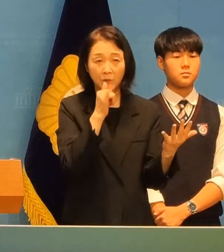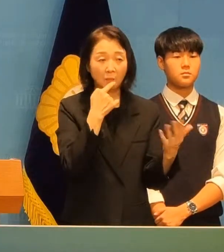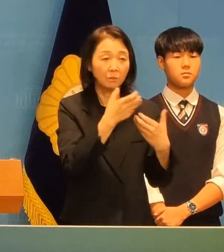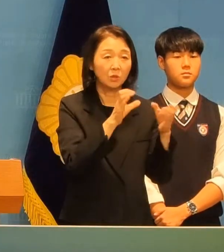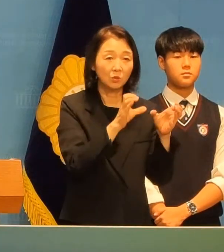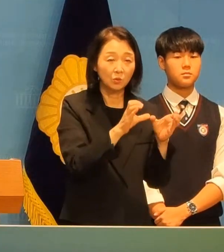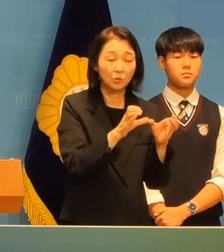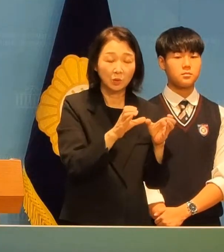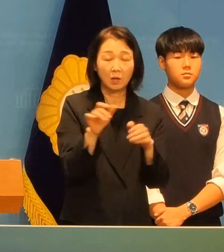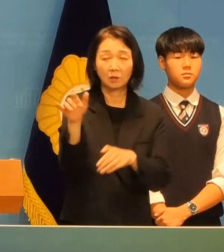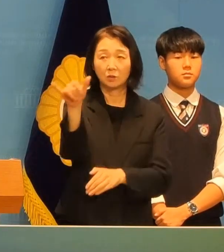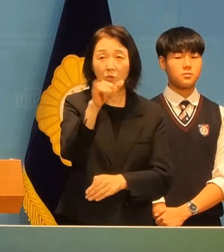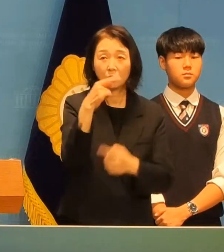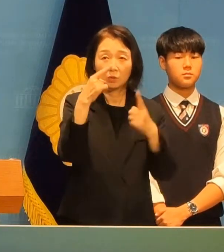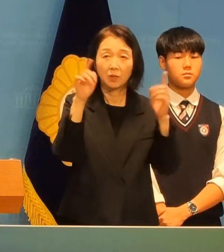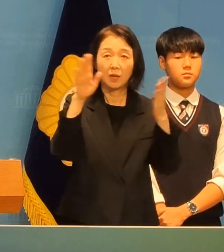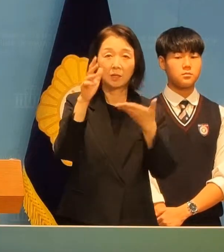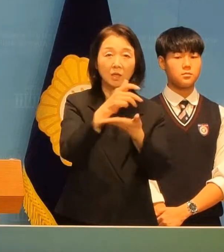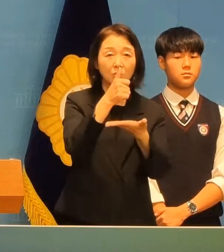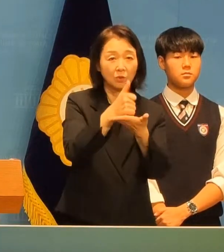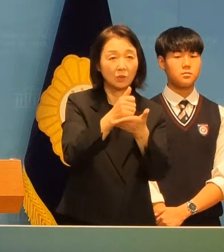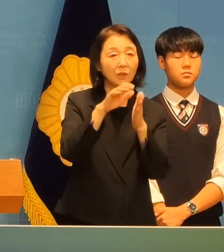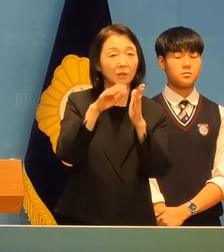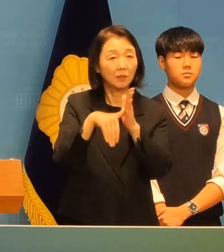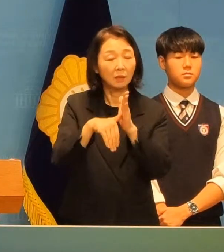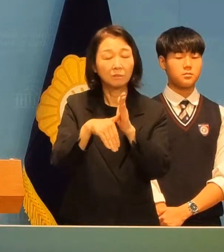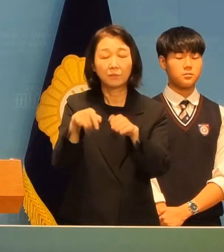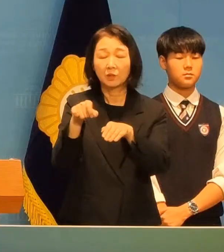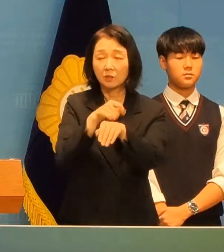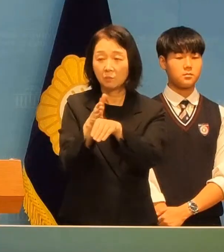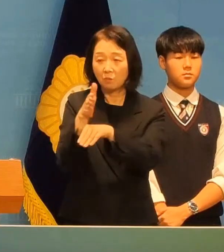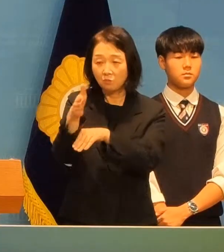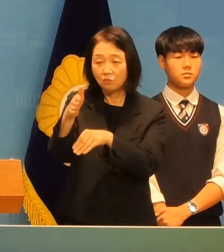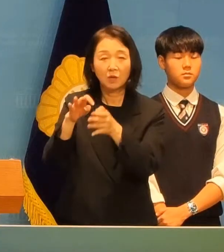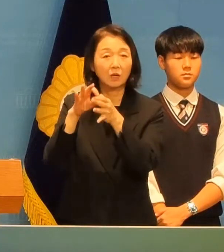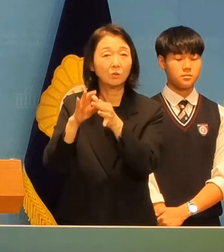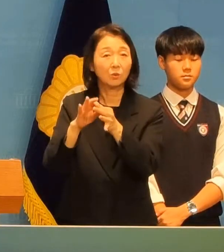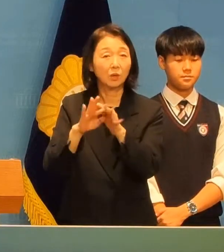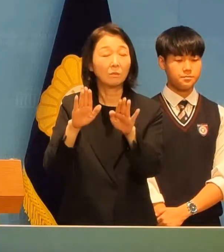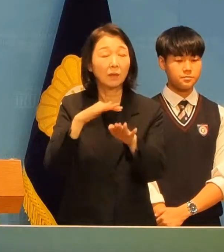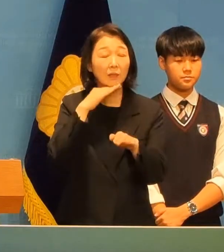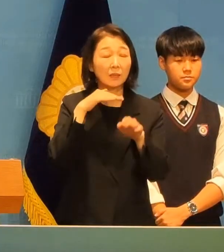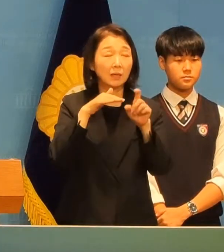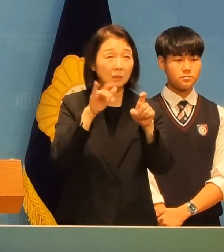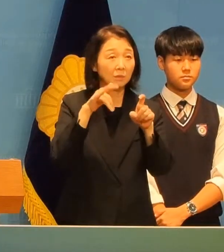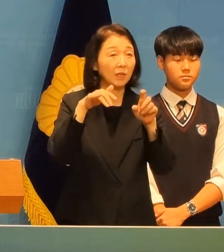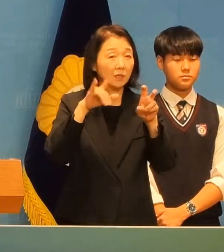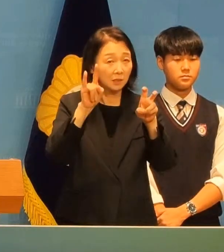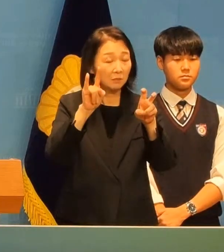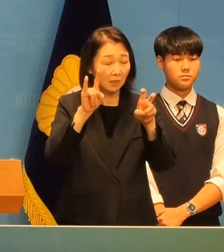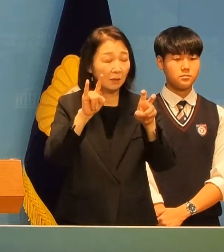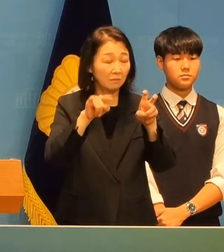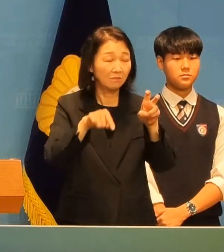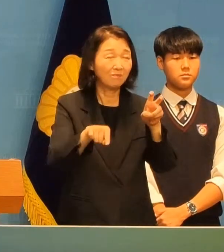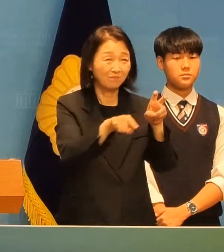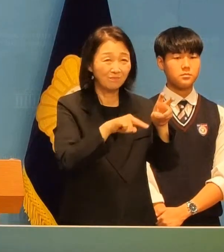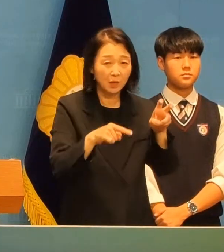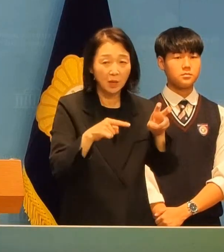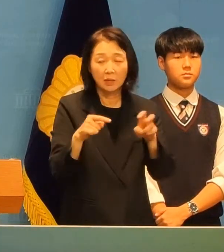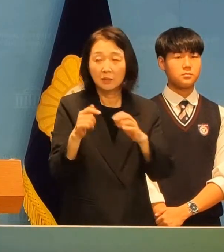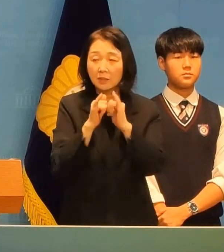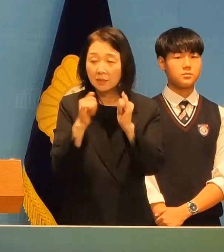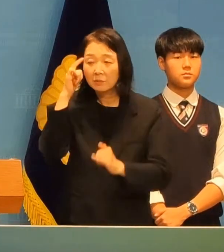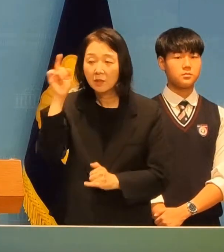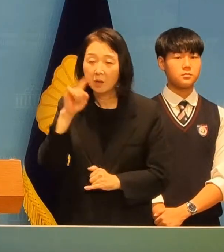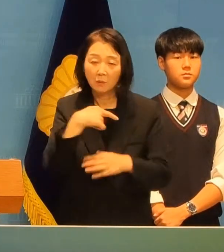더불어민주당 전국대학생위원회는 청소년 특별분과를 통해 20세를 넘어 1020 세대의 민심을 더불어민주당이